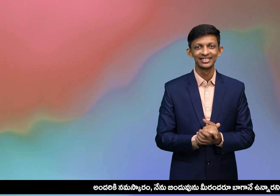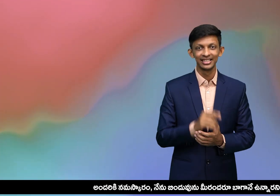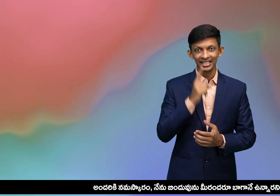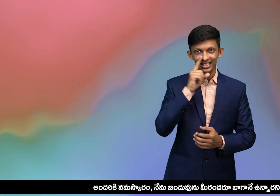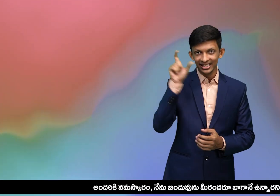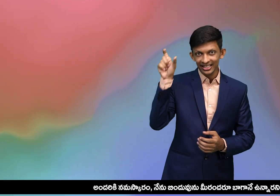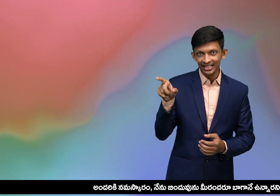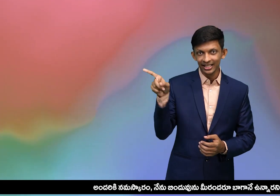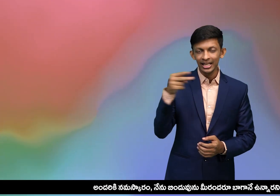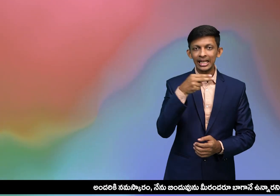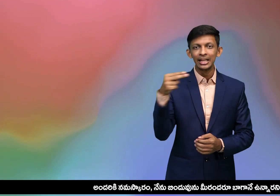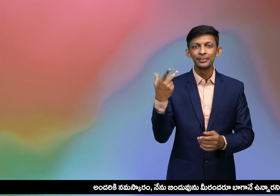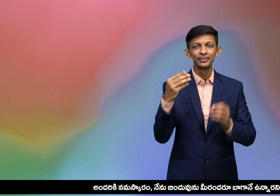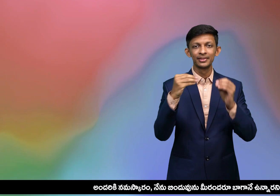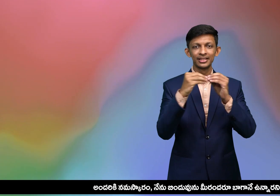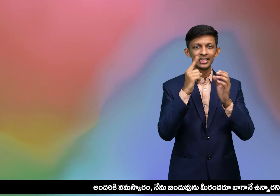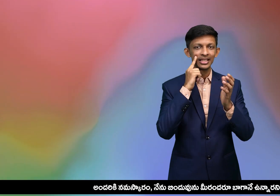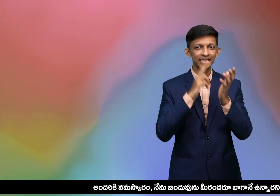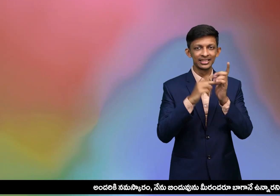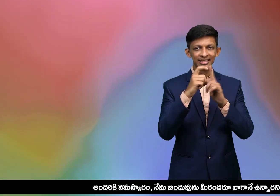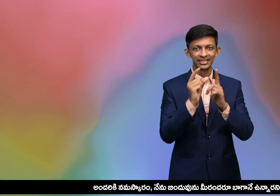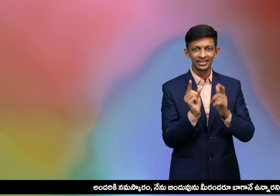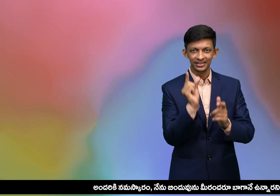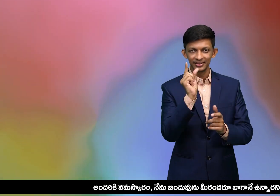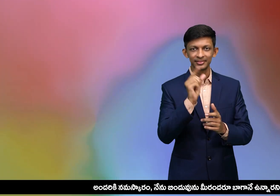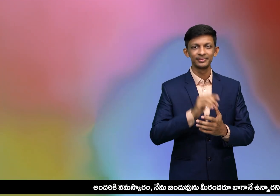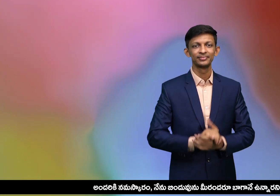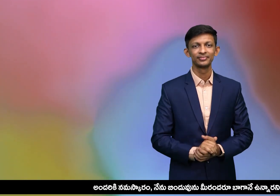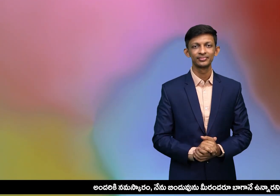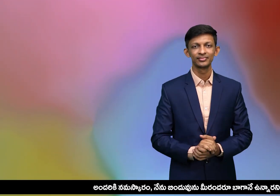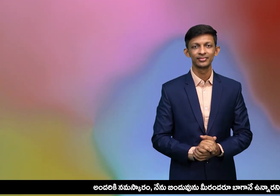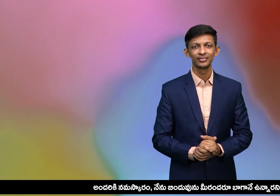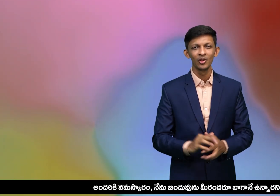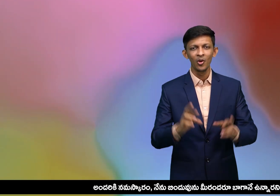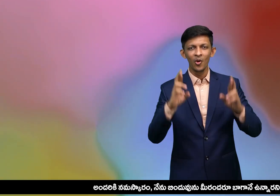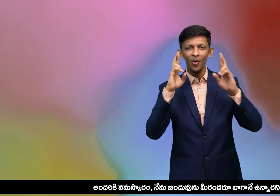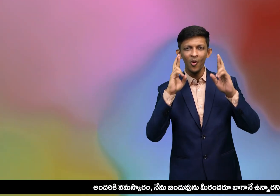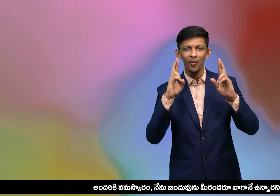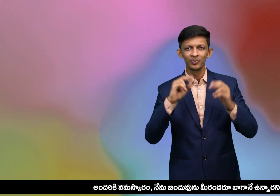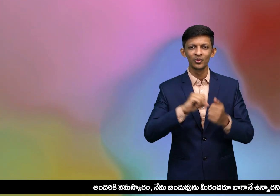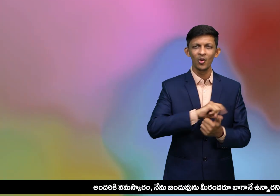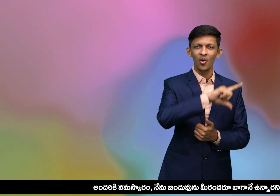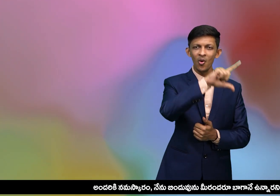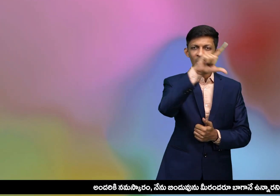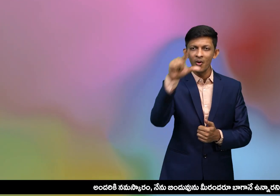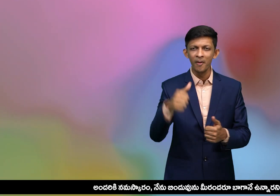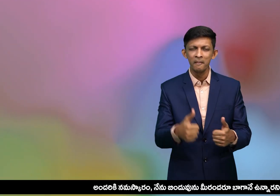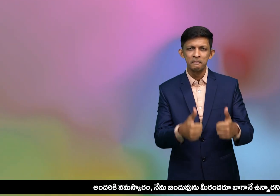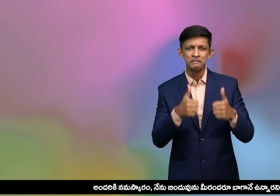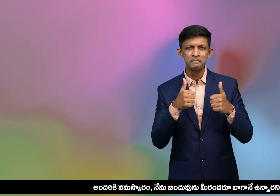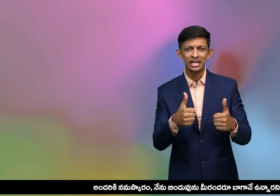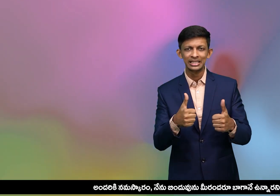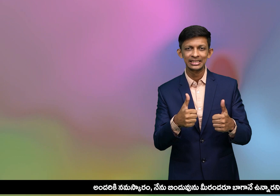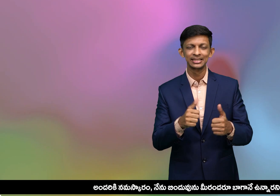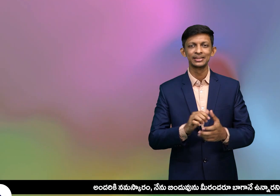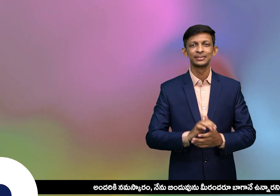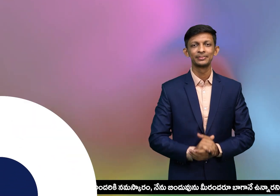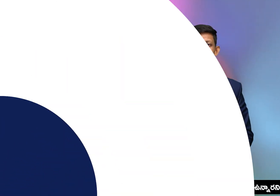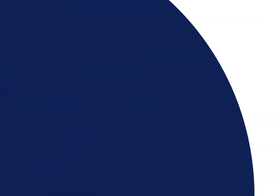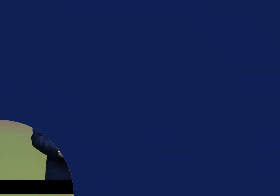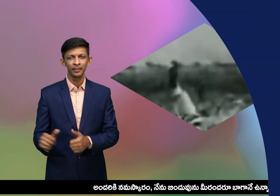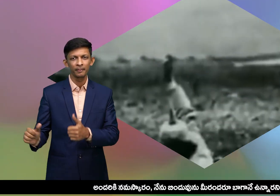అందరికీ నమస్కారం. నేను బిందుని. మీరందరూ బాగానే ఉన్నారని ఆశిస్తున్నాను.